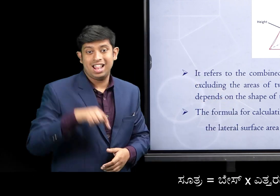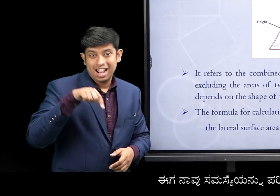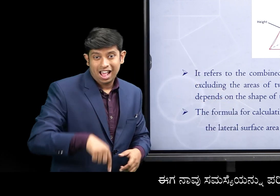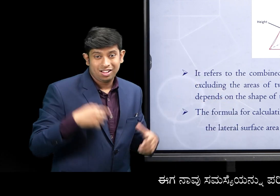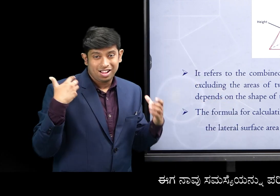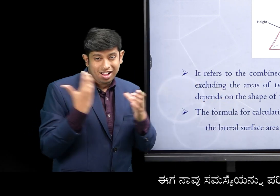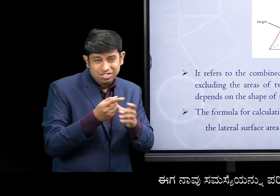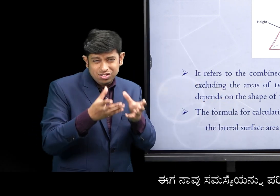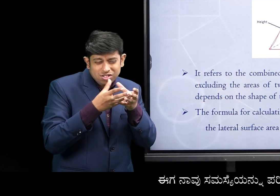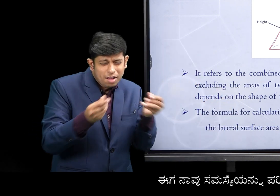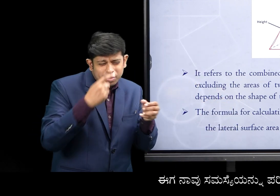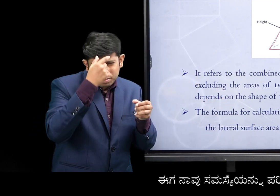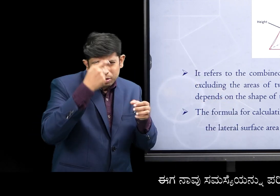ಈಗ ನಾವು ಸಮಸ್ಯೆಯನ್ನ ಪರಿಹರಿಸ್ತೇವೆ.